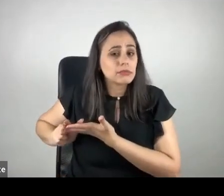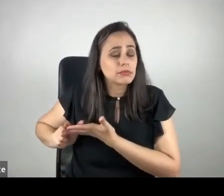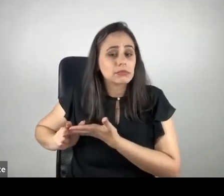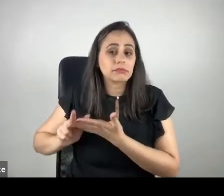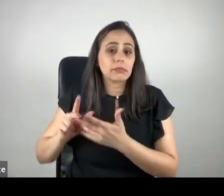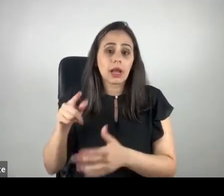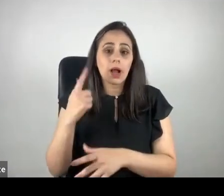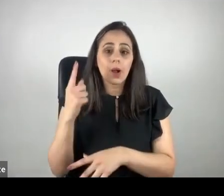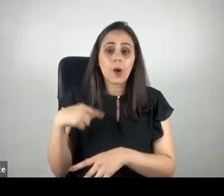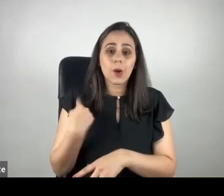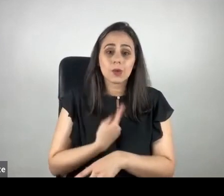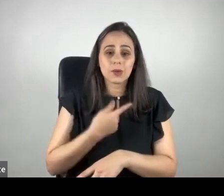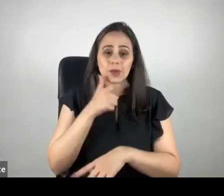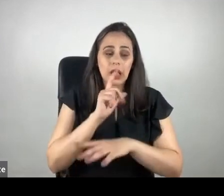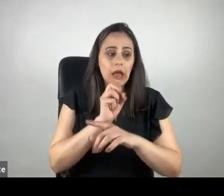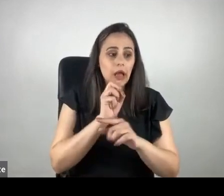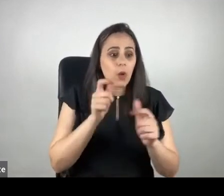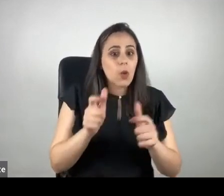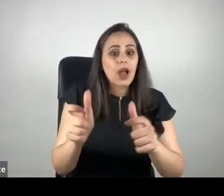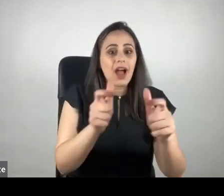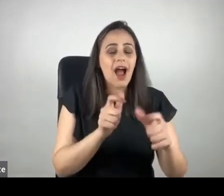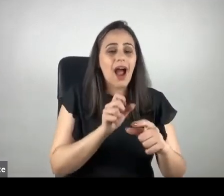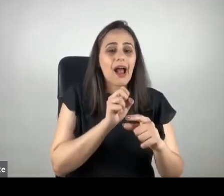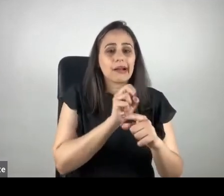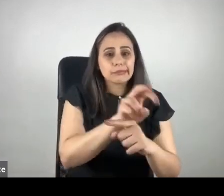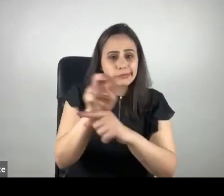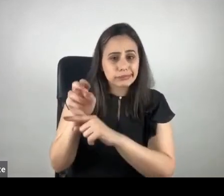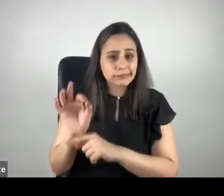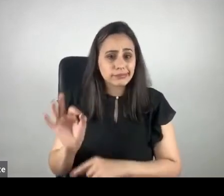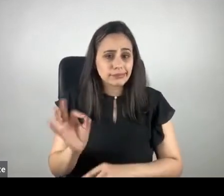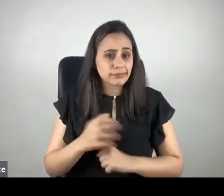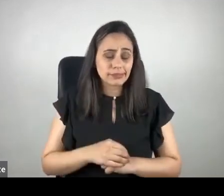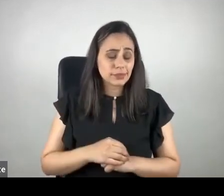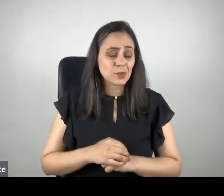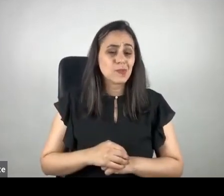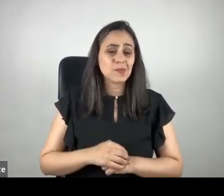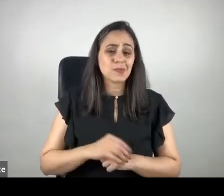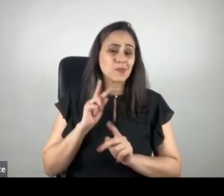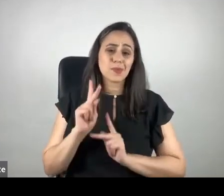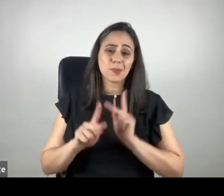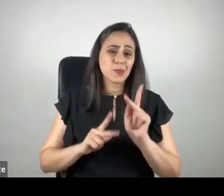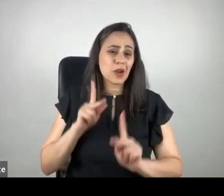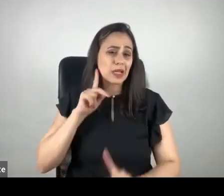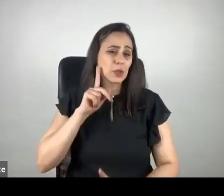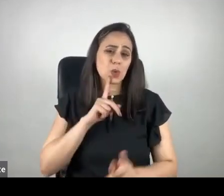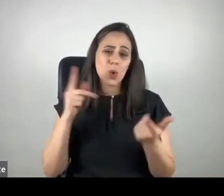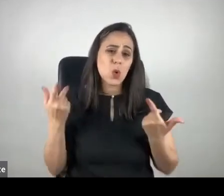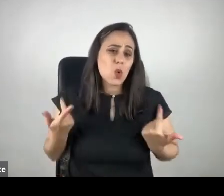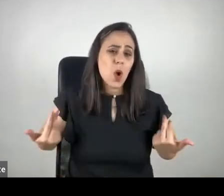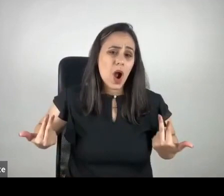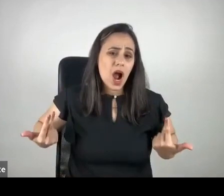poder estar em certos lugares, certo? A população surda, a mesma coisa.